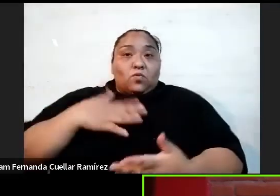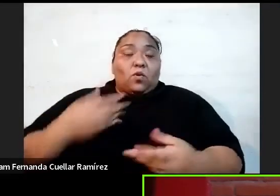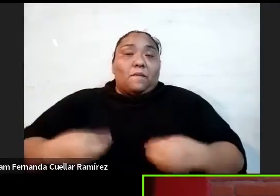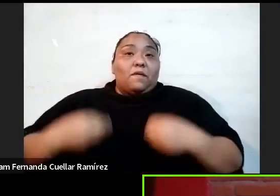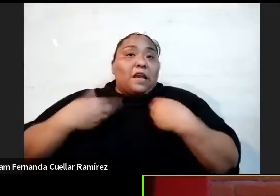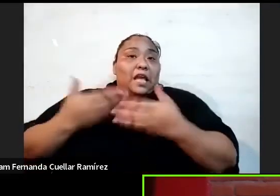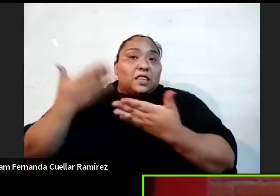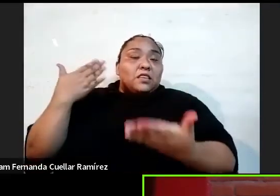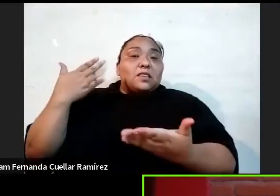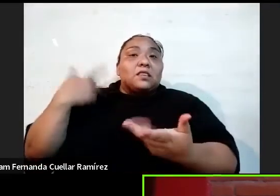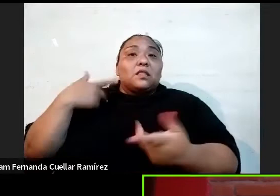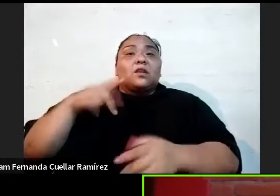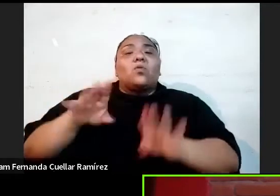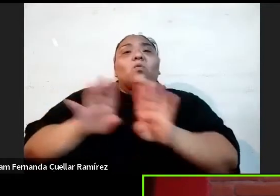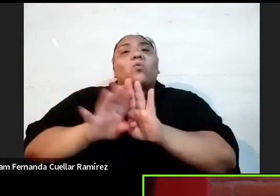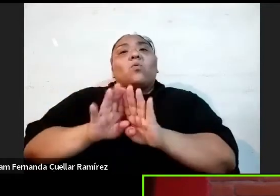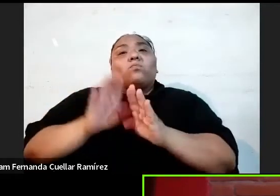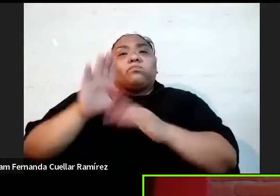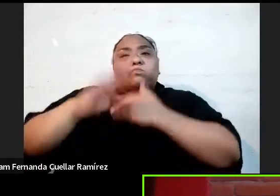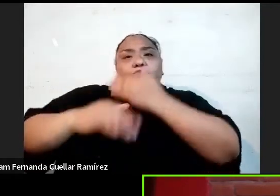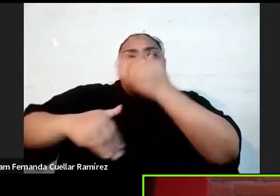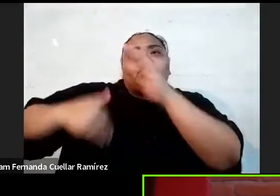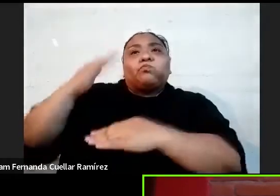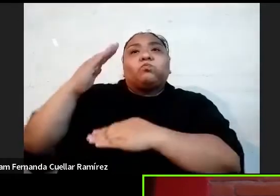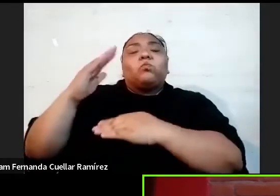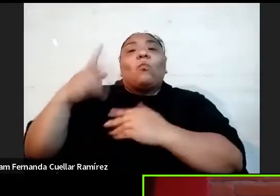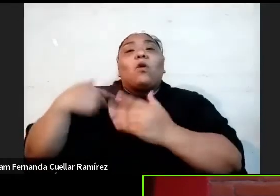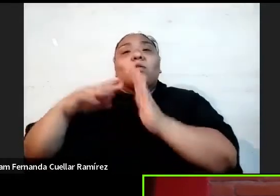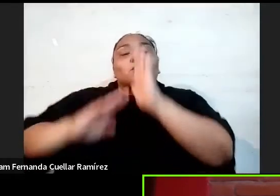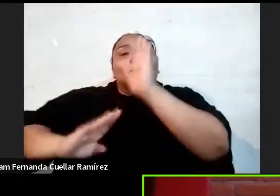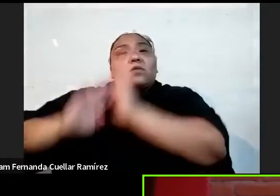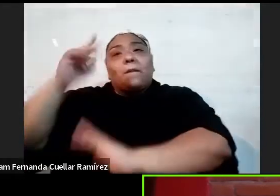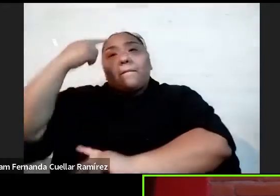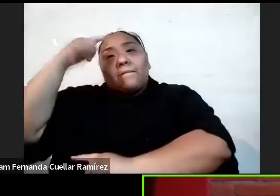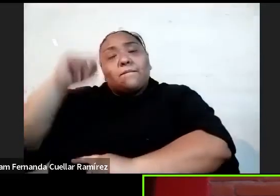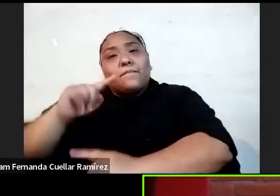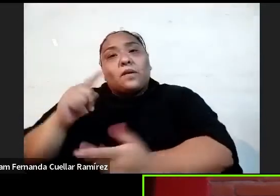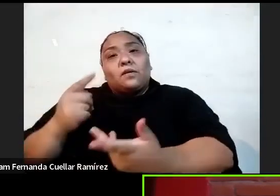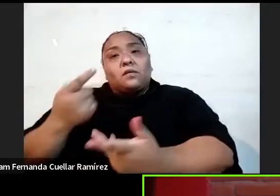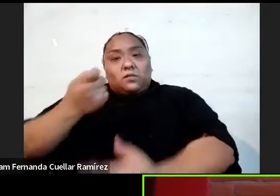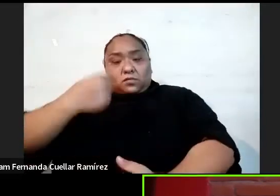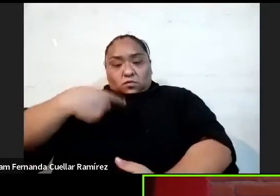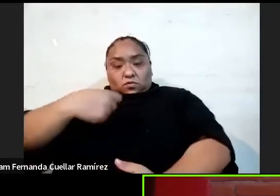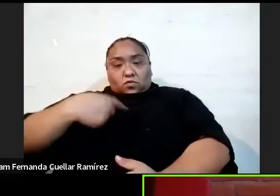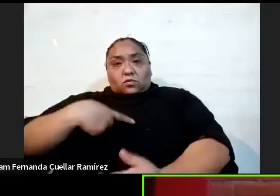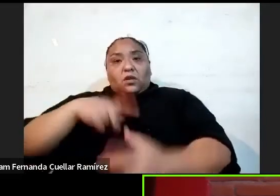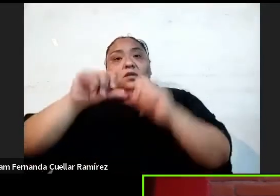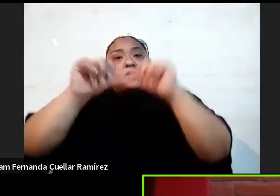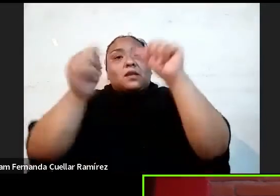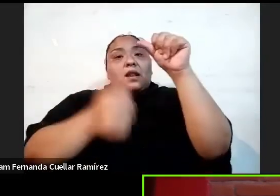cómo se puede de alguna forma superar eso por medio de uno mismo y del arte.